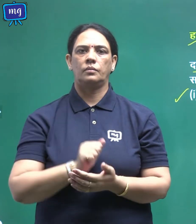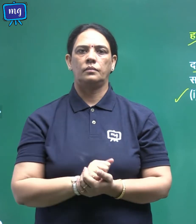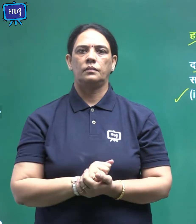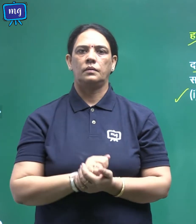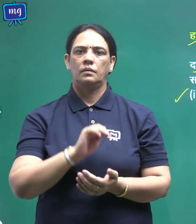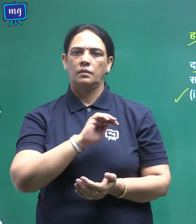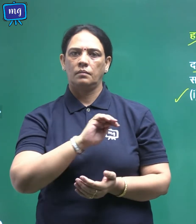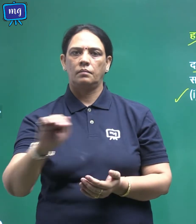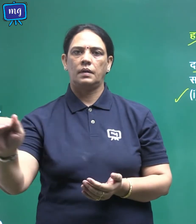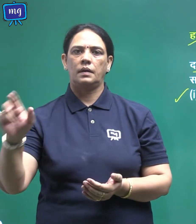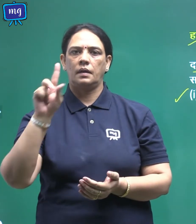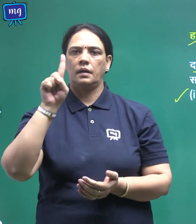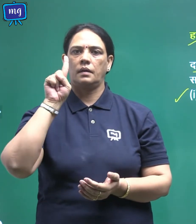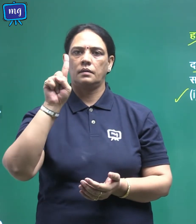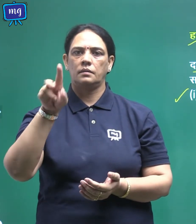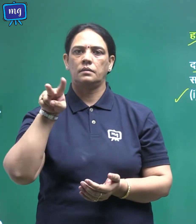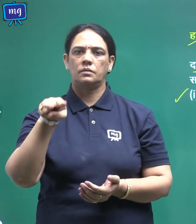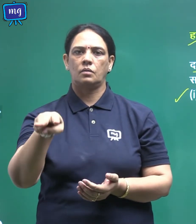बटे 100